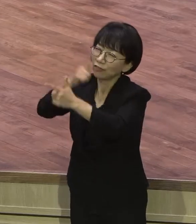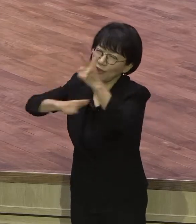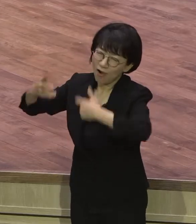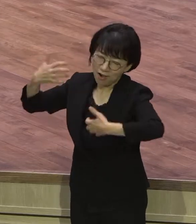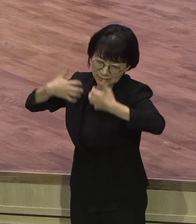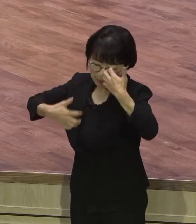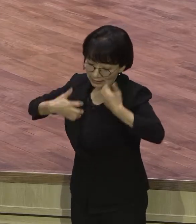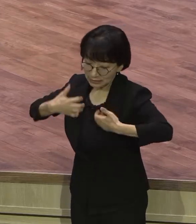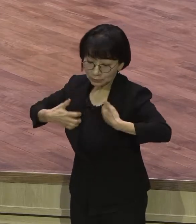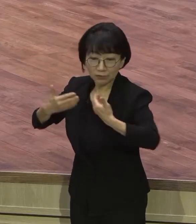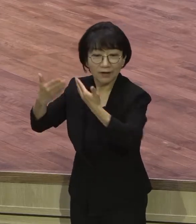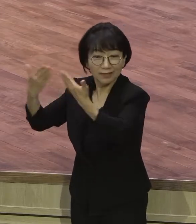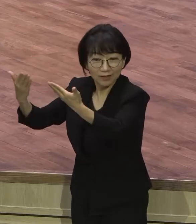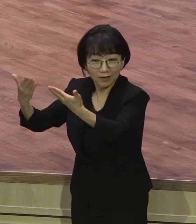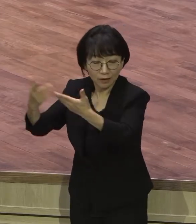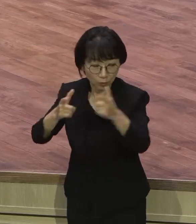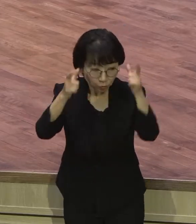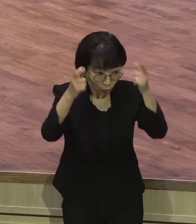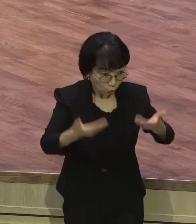기쁘시게 함이 될 것이라.